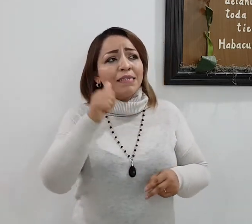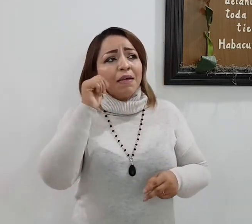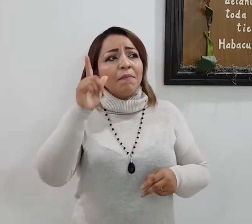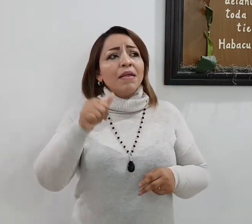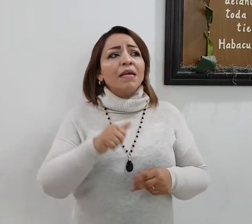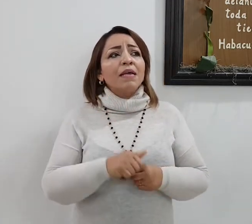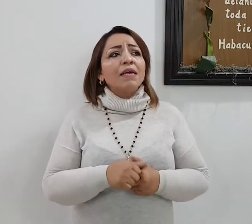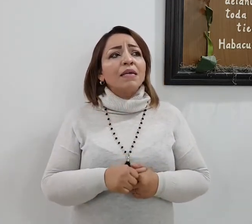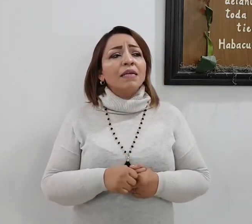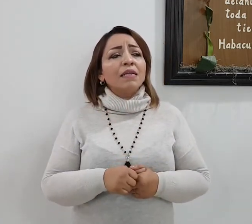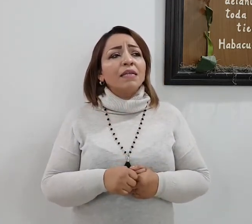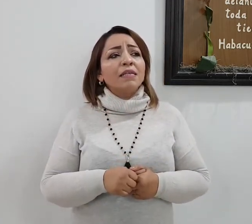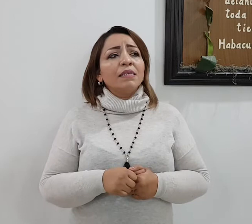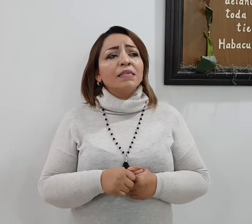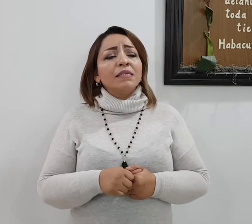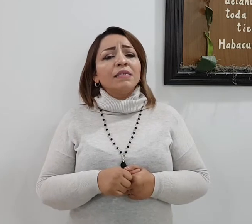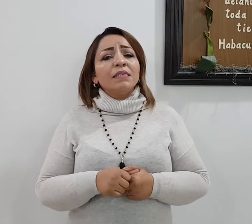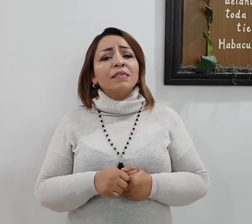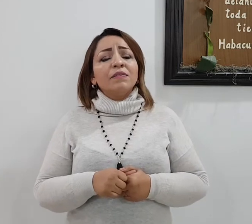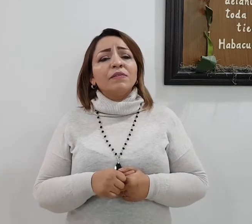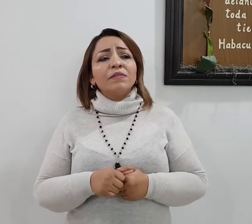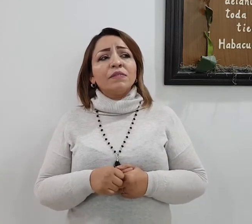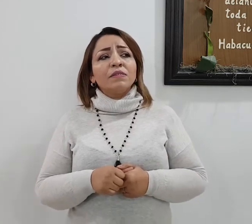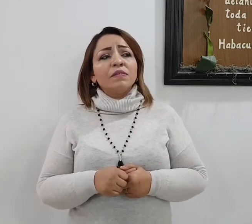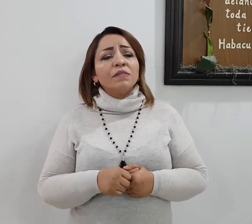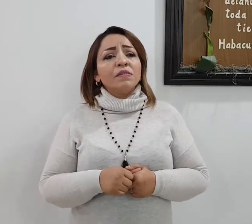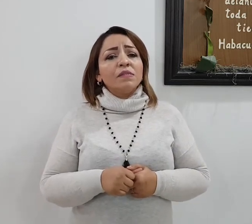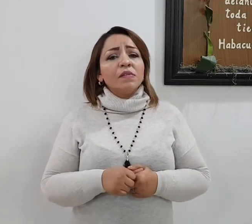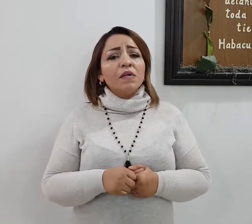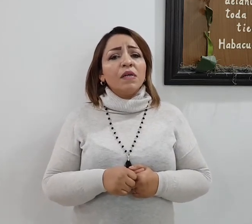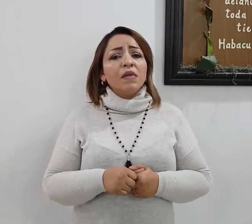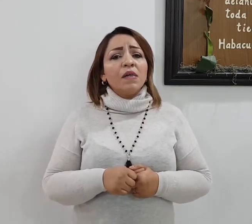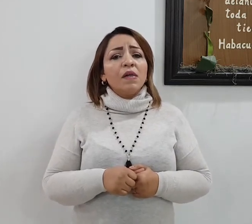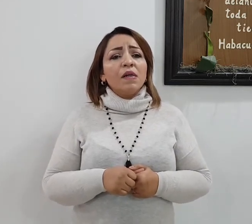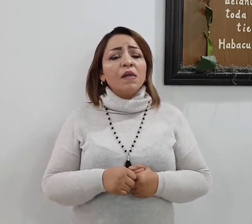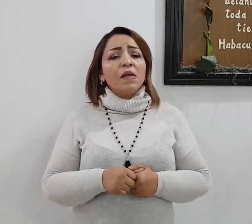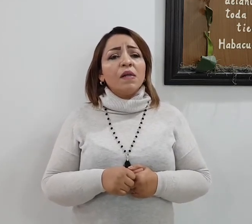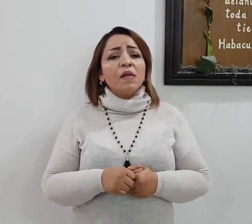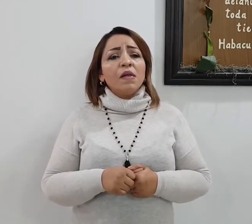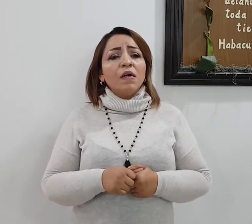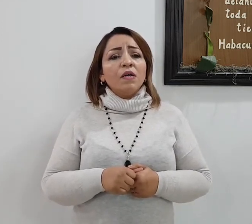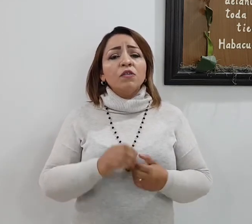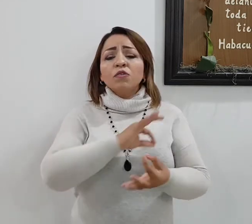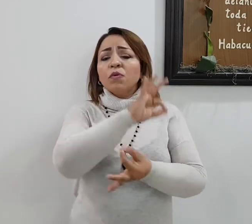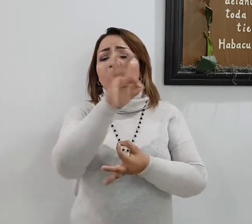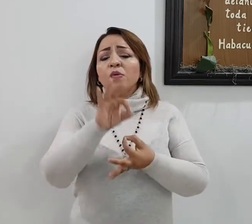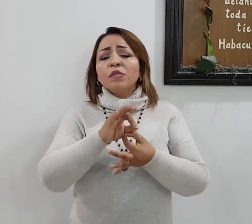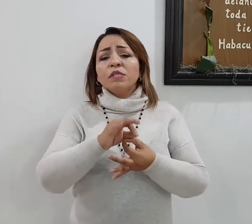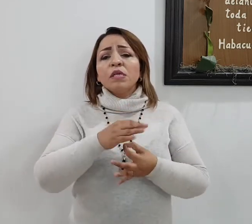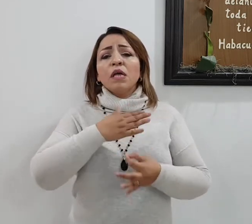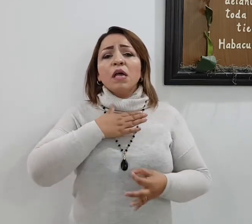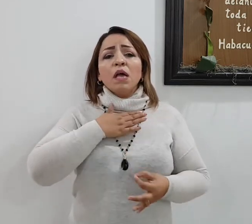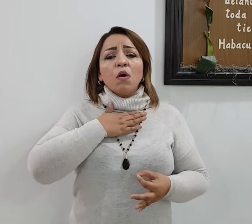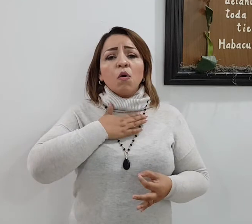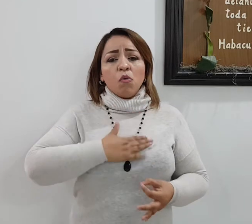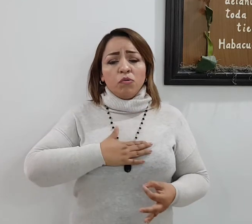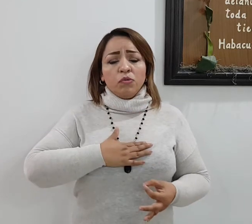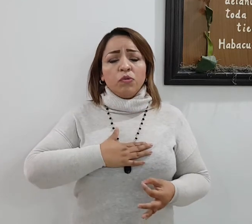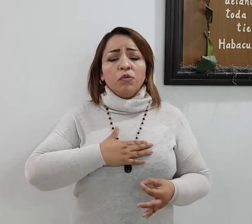los preceptos del Señor, los mandamientos del Señor, las sentencias del Señor son justas, todas. Y si es justo, eso es lo que